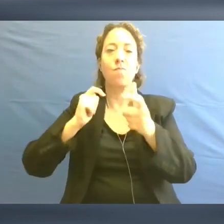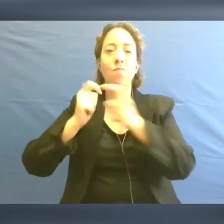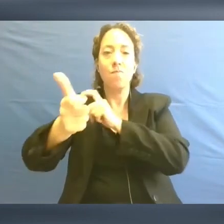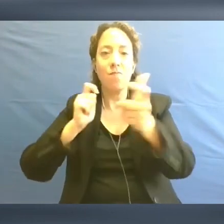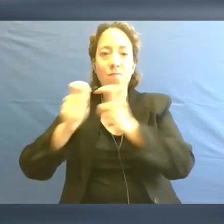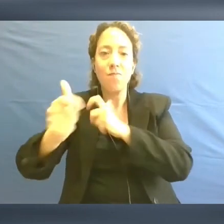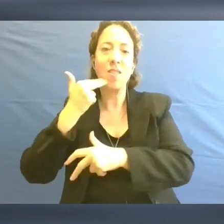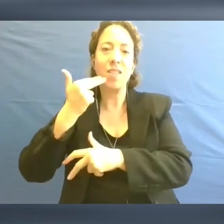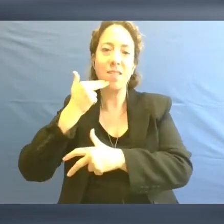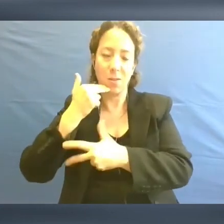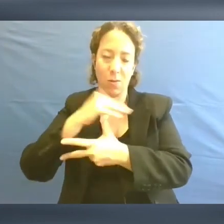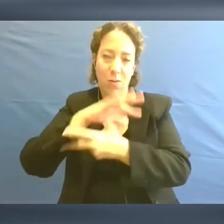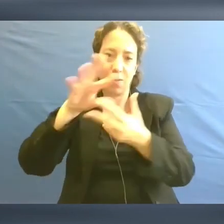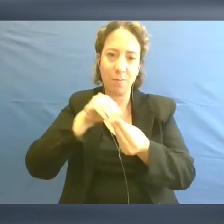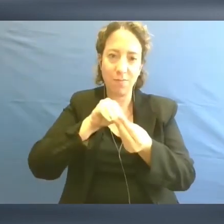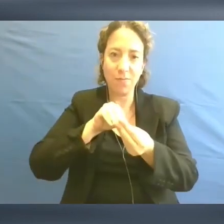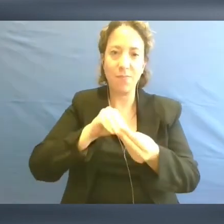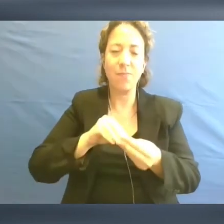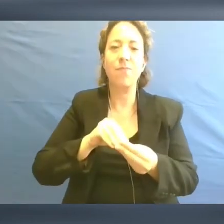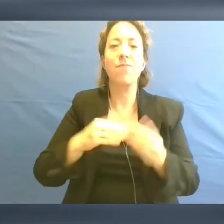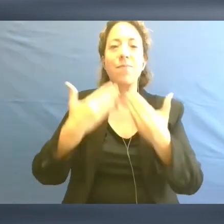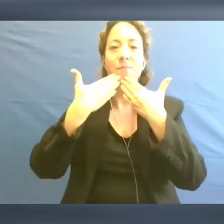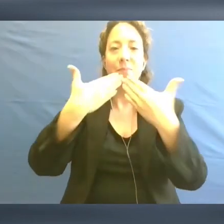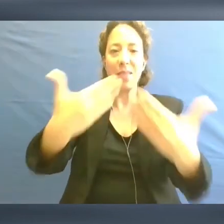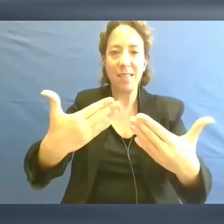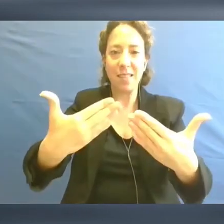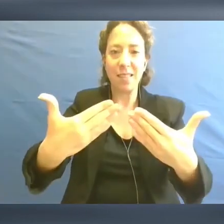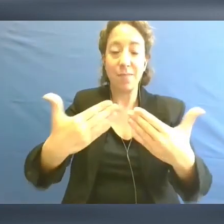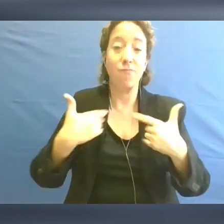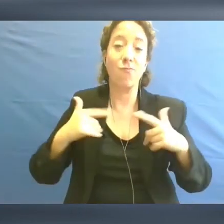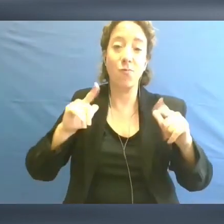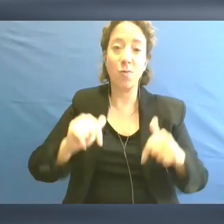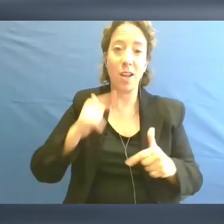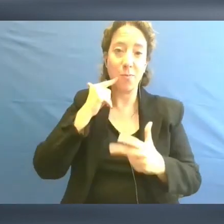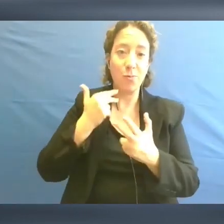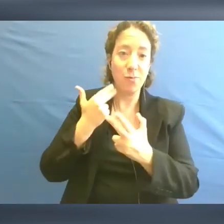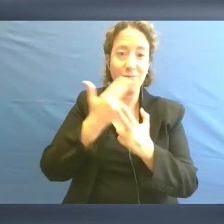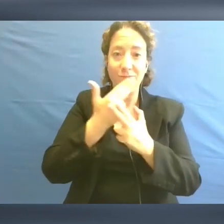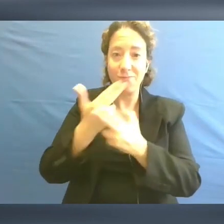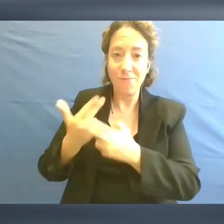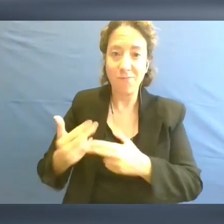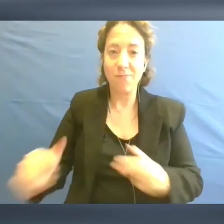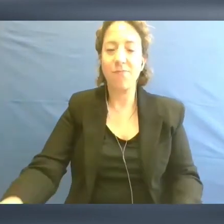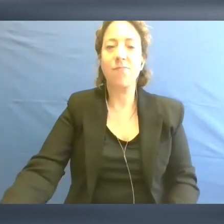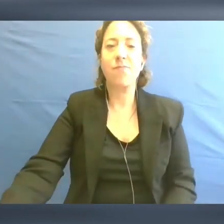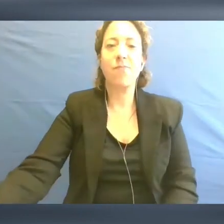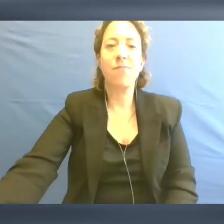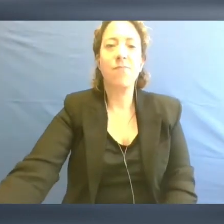utilisabilité de l'information. Je vous remercie et je suis à votre disposition pour les questions.